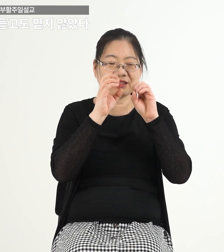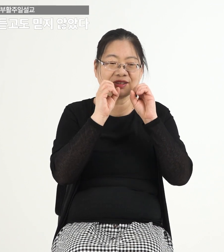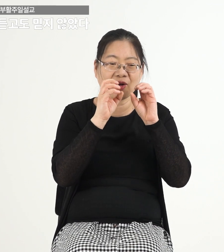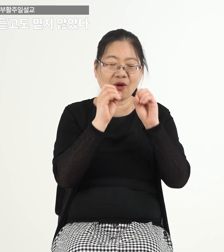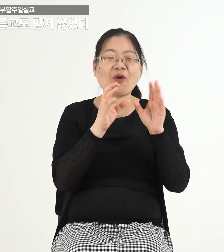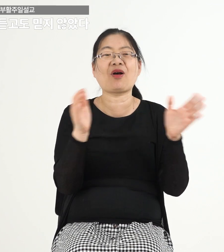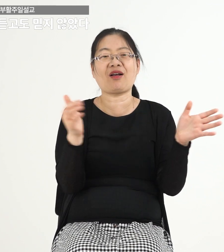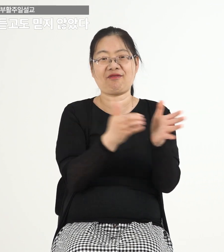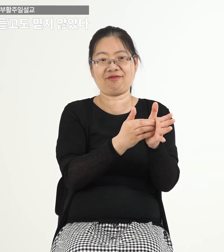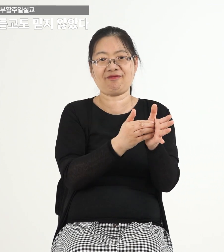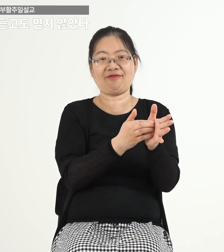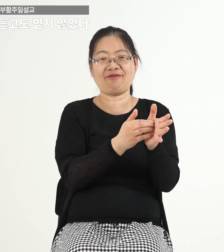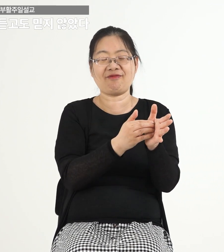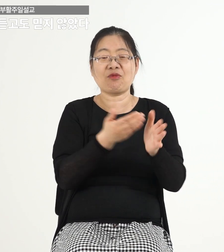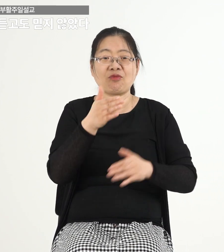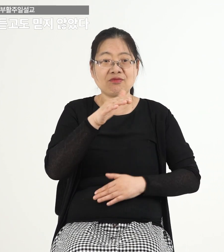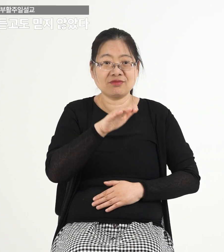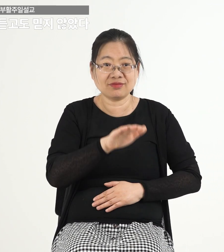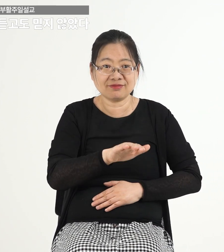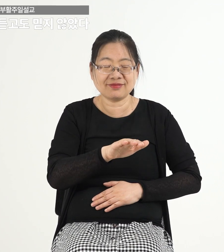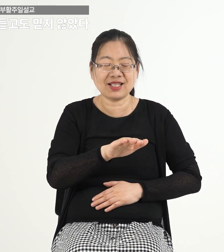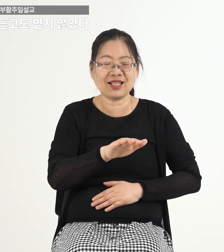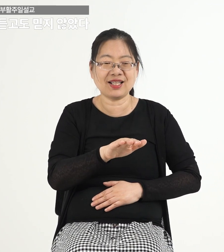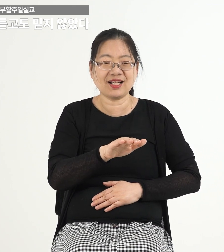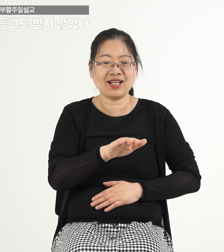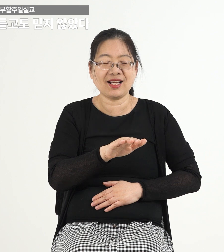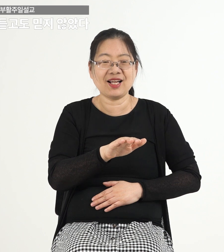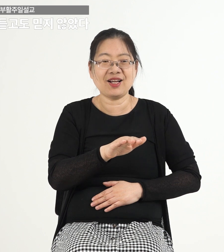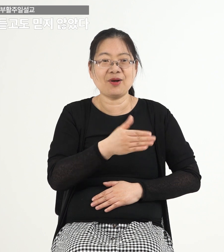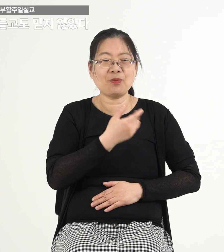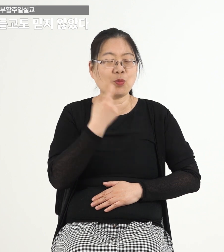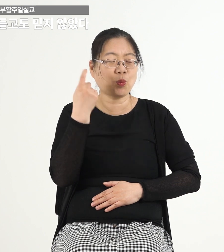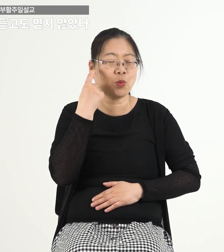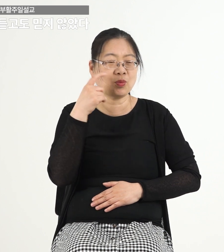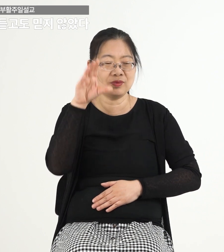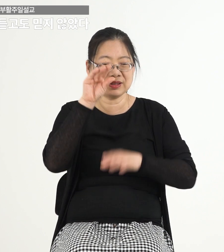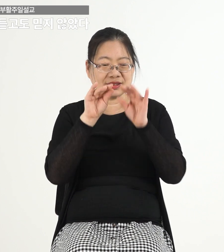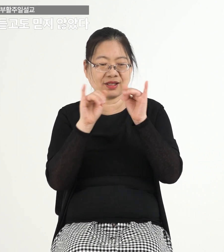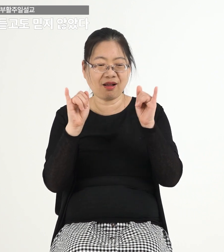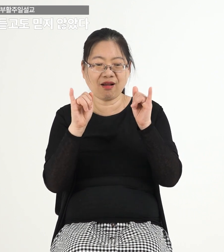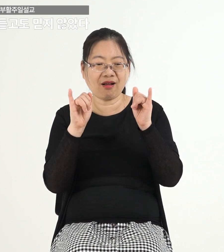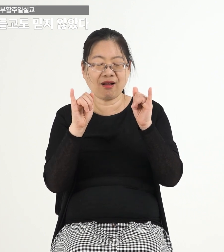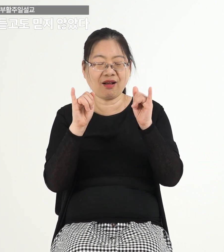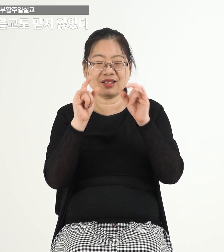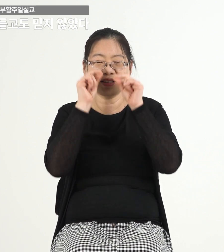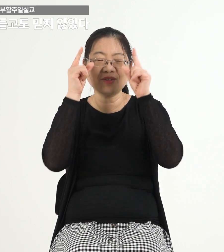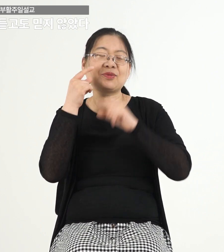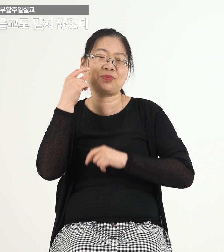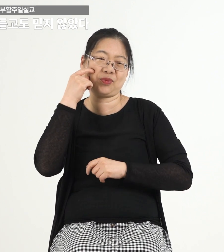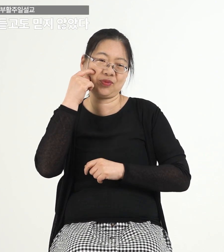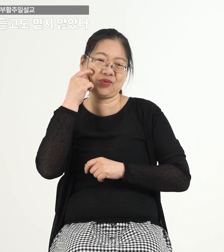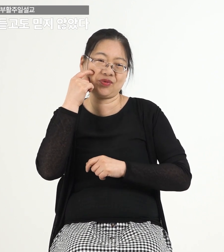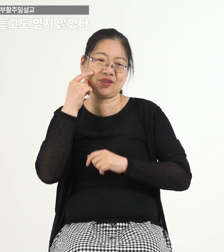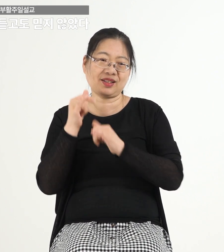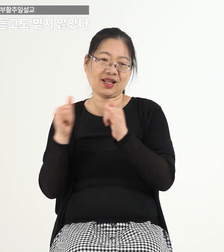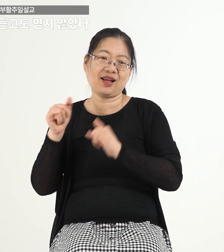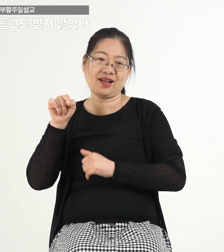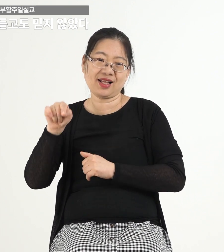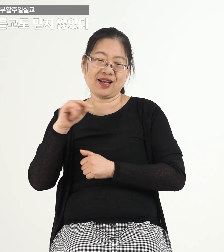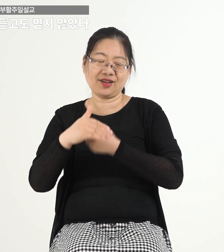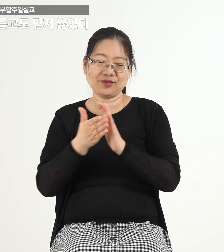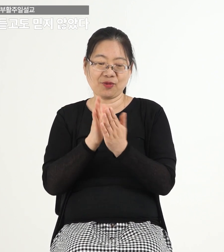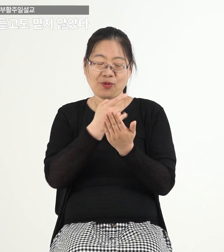말이에요. 그런데 듣는 귀들이 열리지 않았던 사람들입니다. 성경을